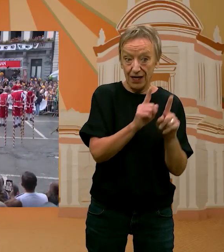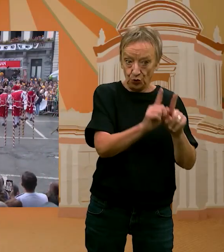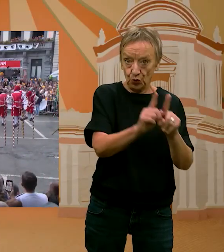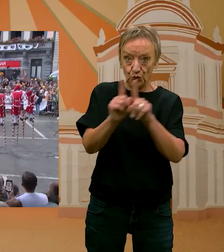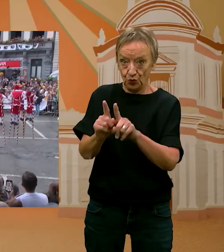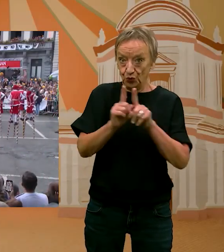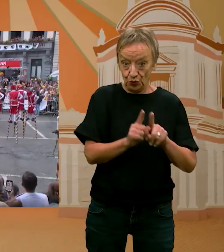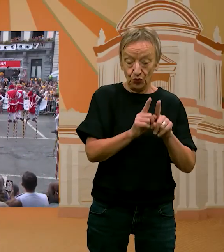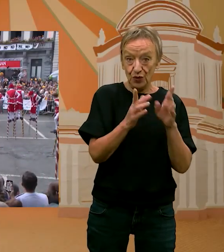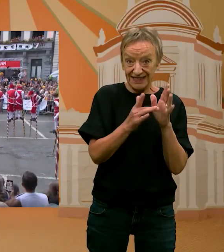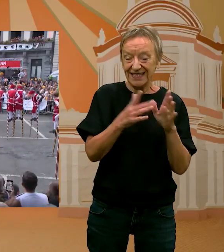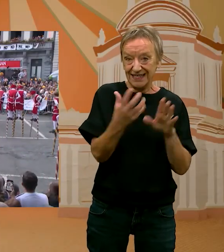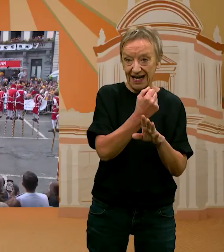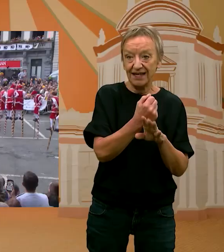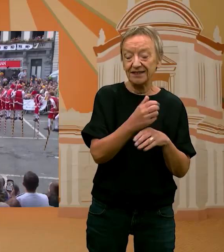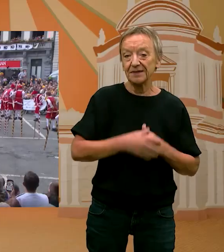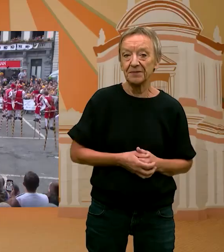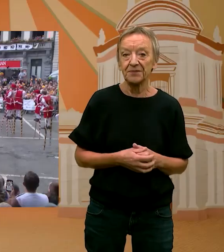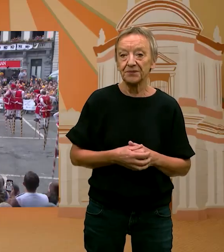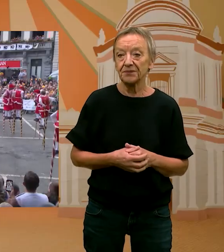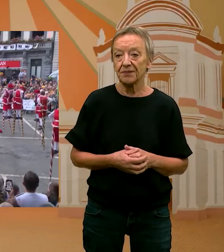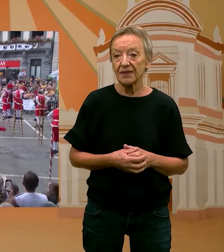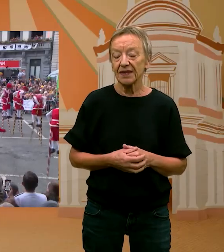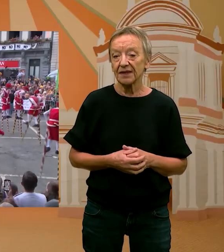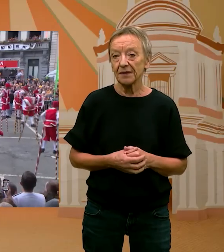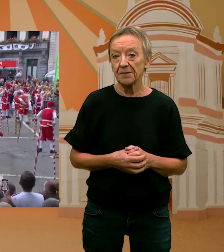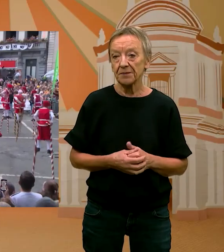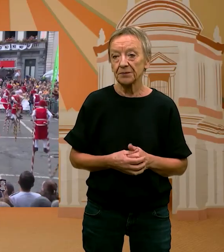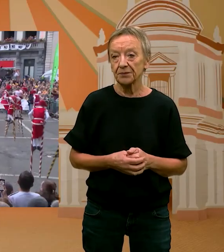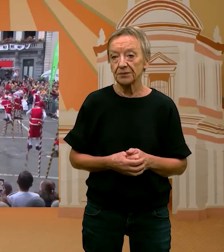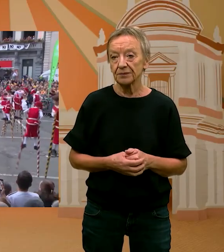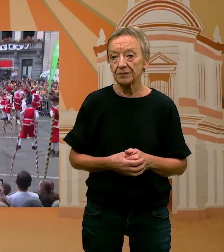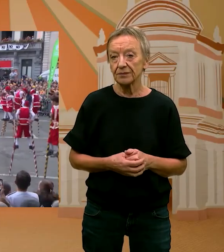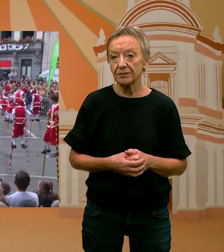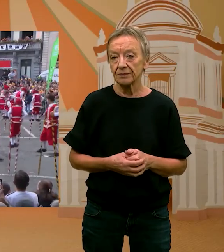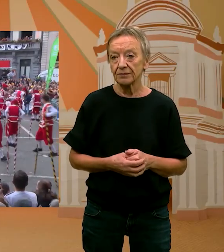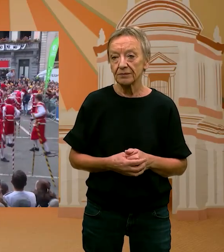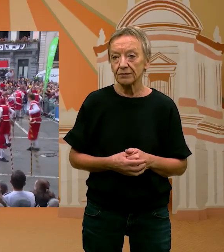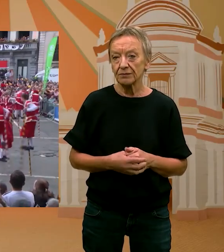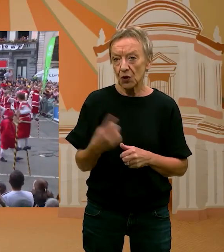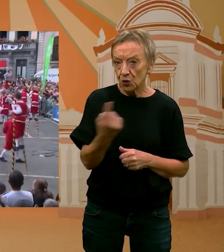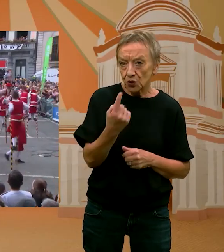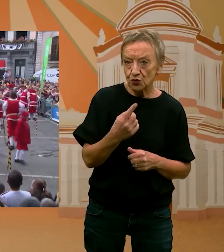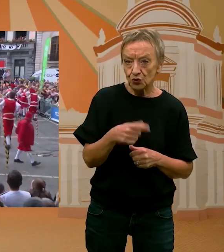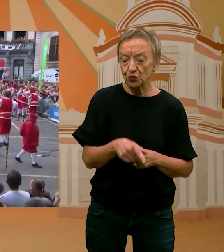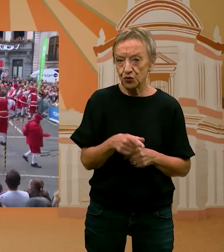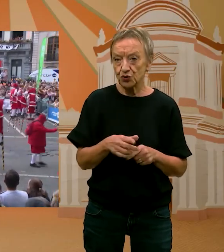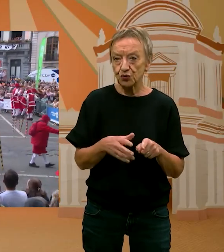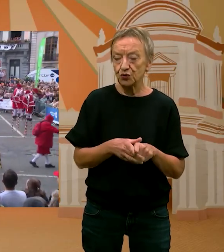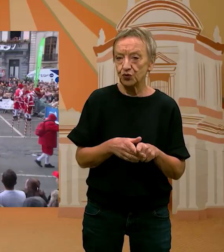cet ordre-là. Donc là on a vraiment deux côtés. On va toujours checker, voir est-ce que j'ai pas un ami qui est isolé, est-ce